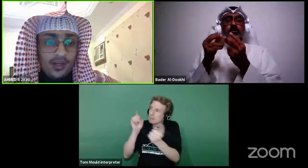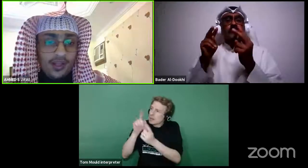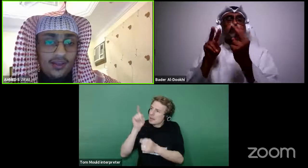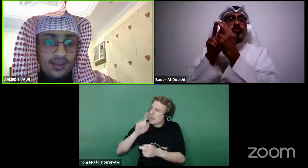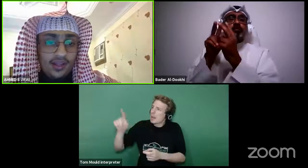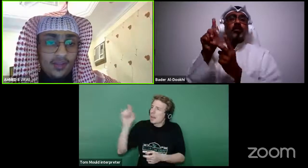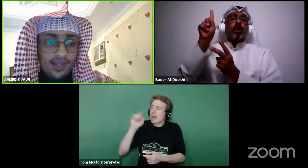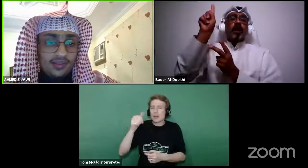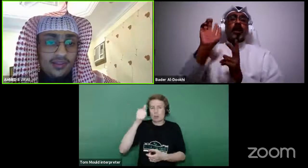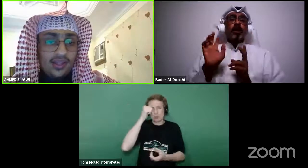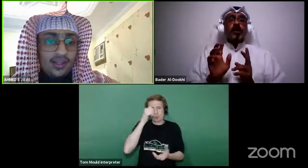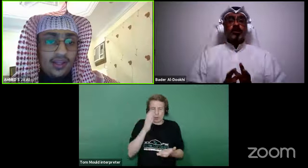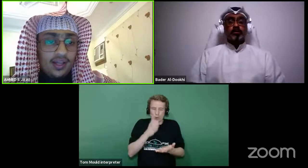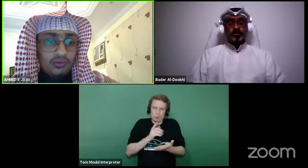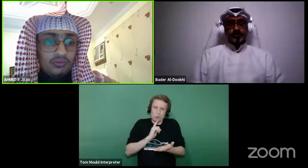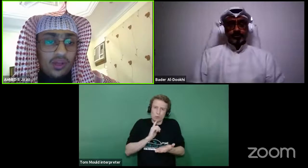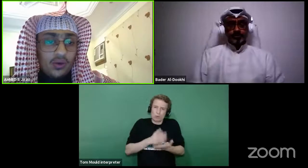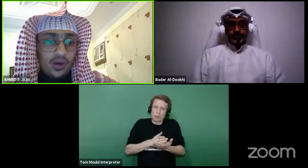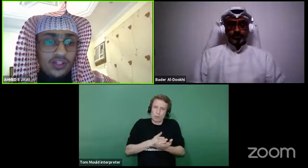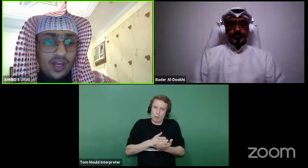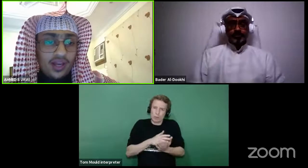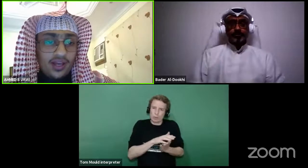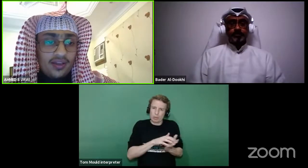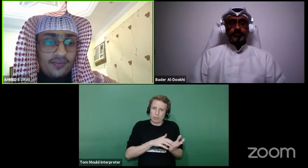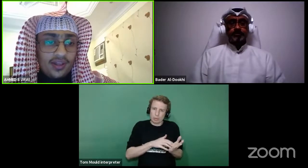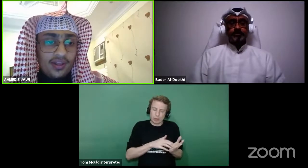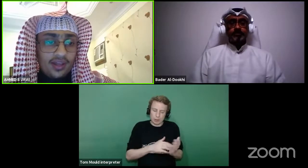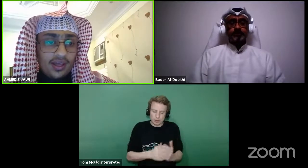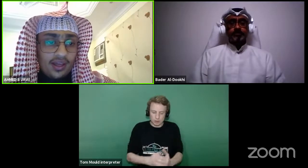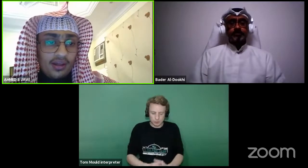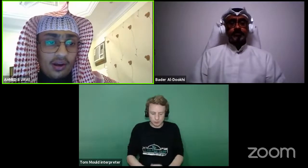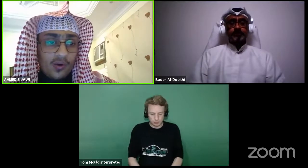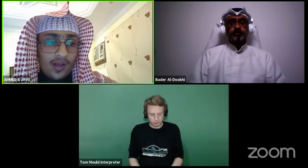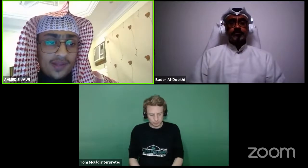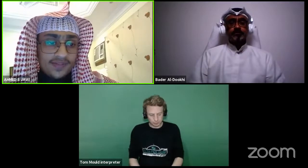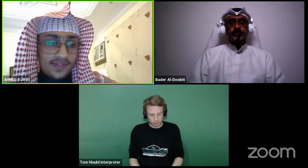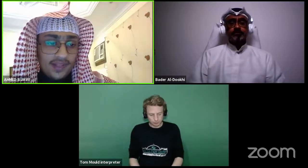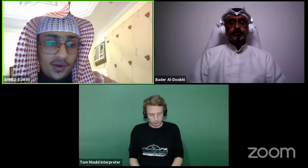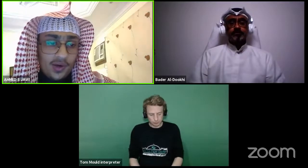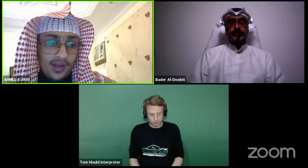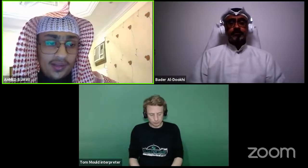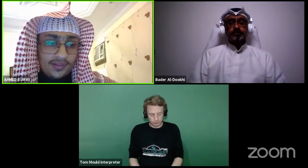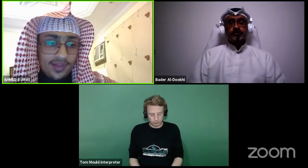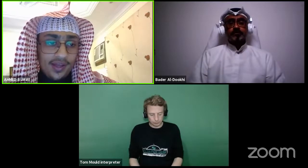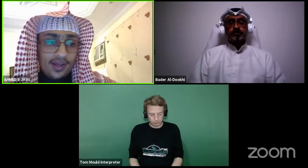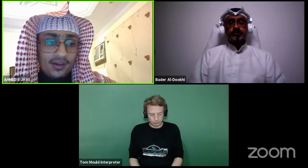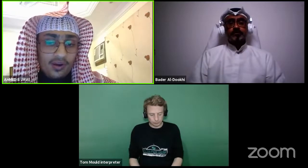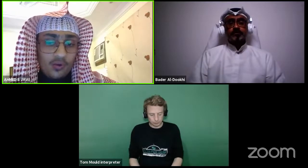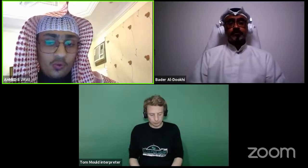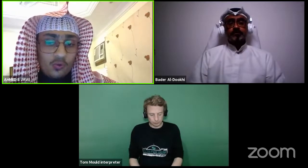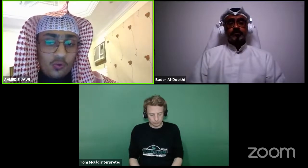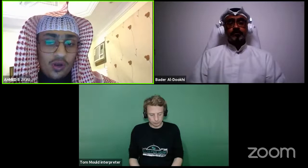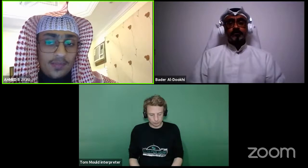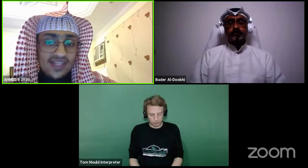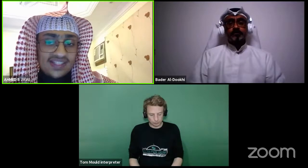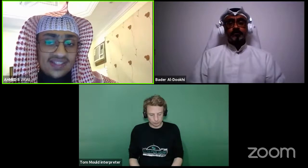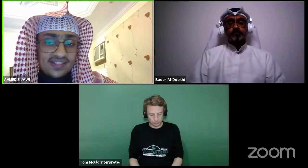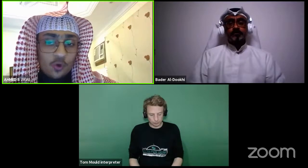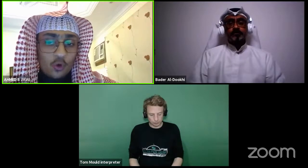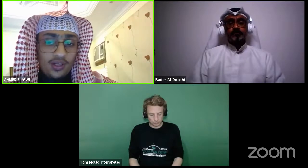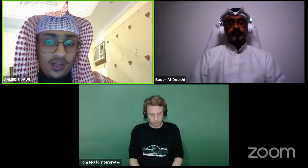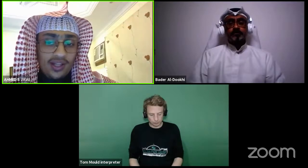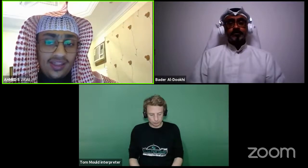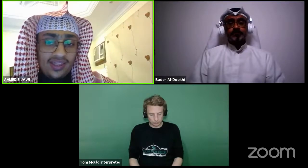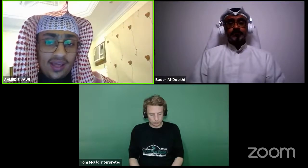وهو الذي مد الأرض وجعل فيها رواسي وأنهارا